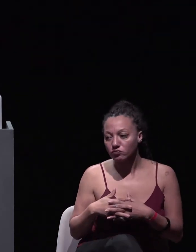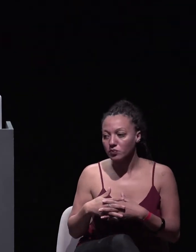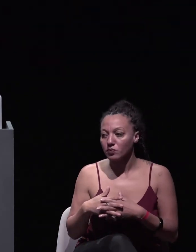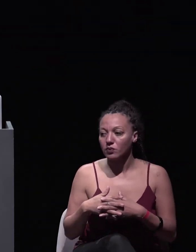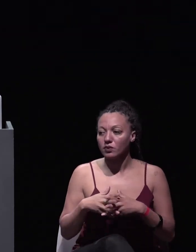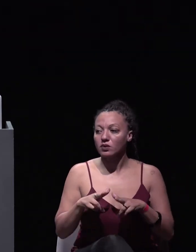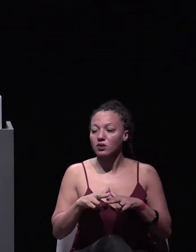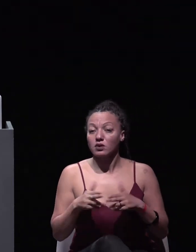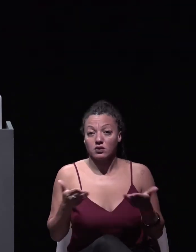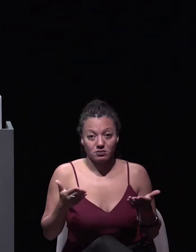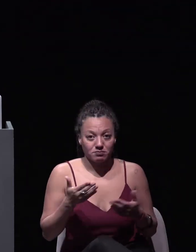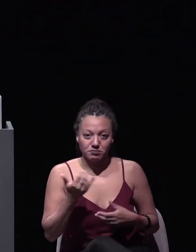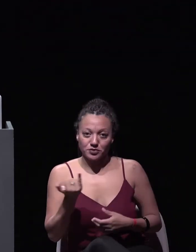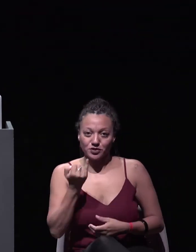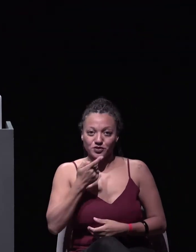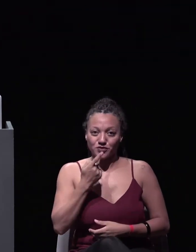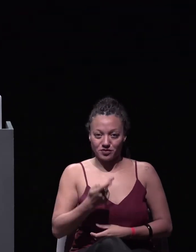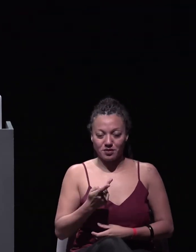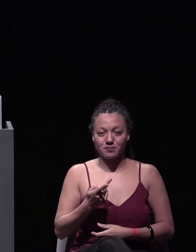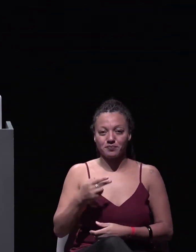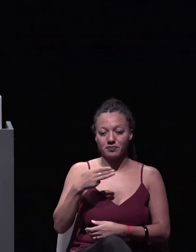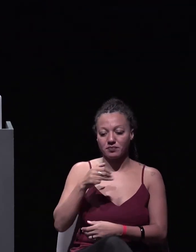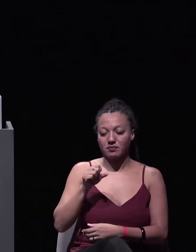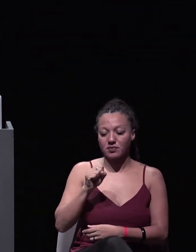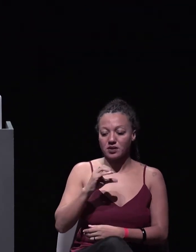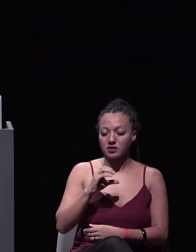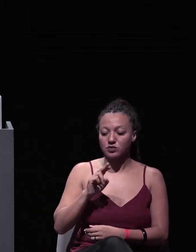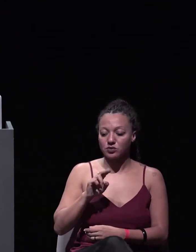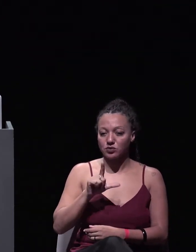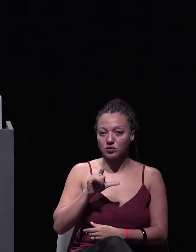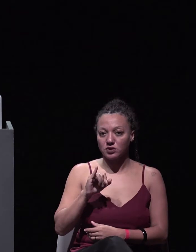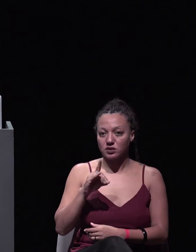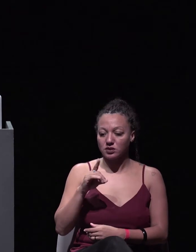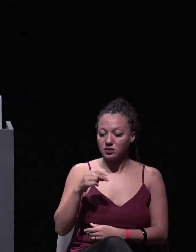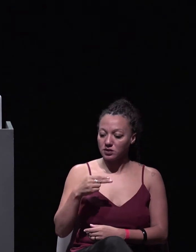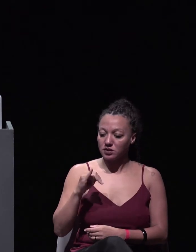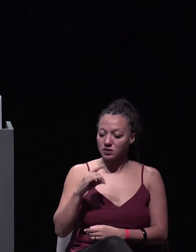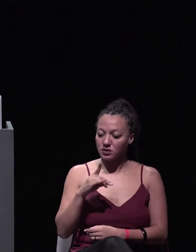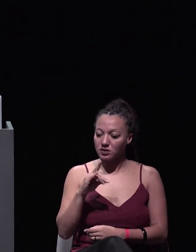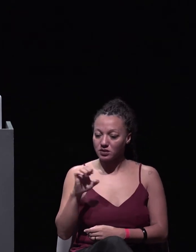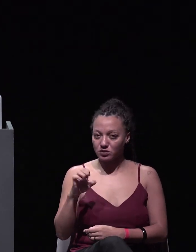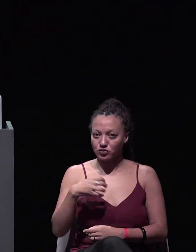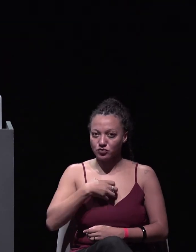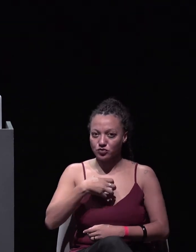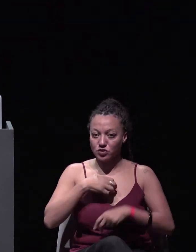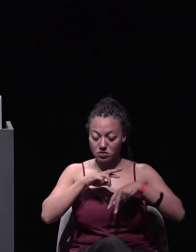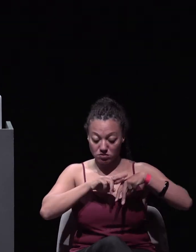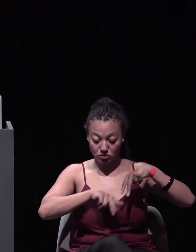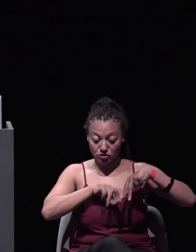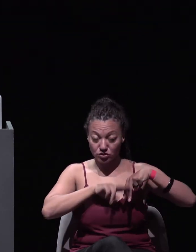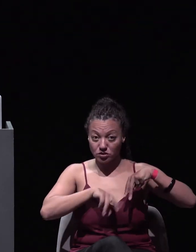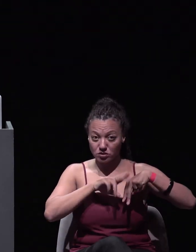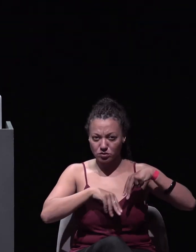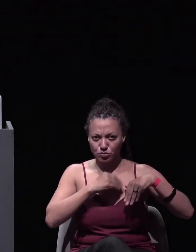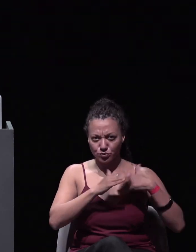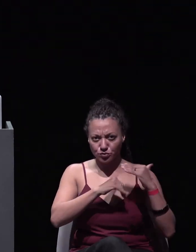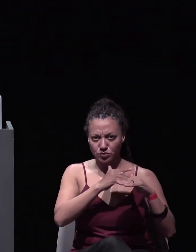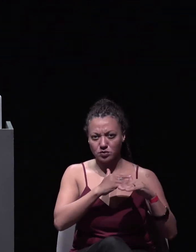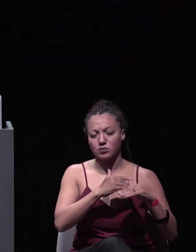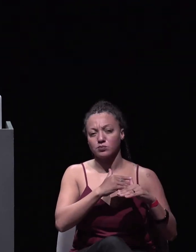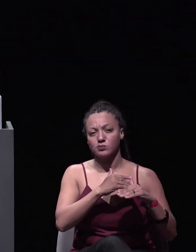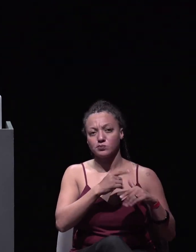aqui tratando de masculinidades como construções políticas de gênero relacionadas